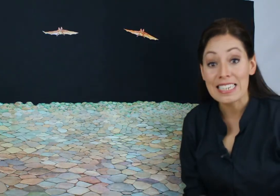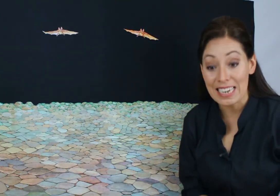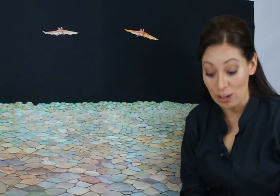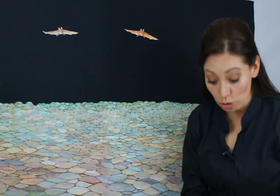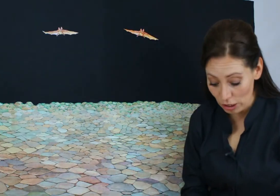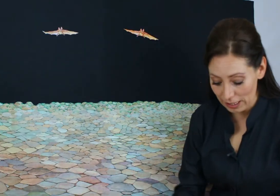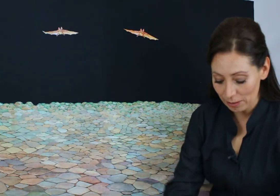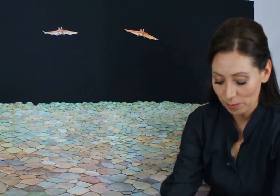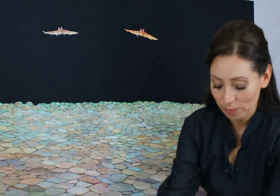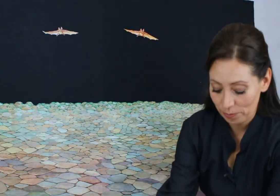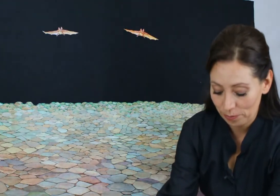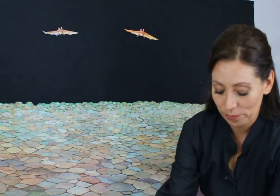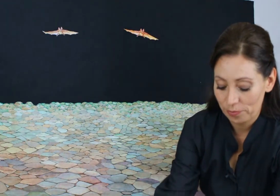Allí en Gosén,